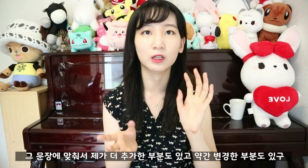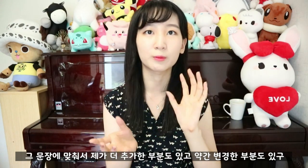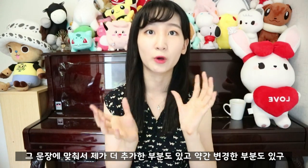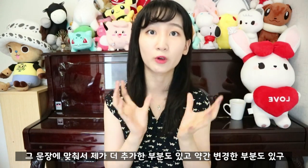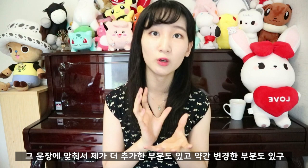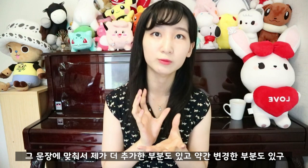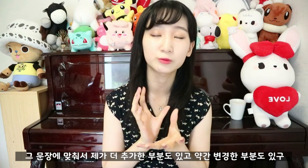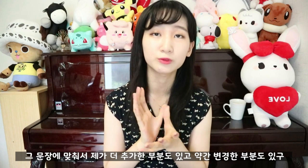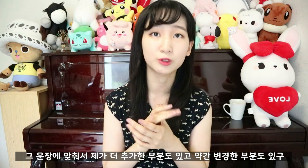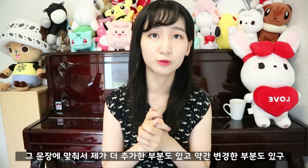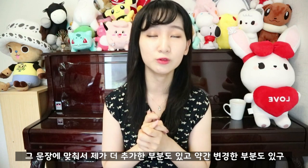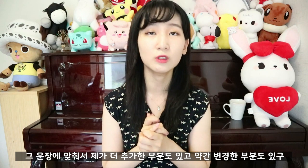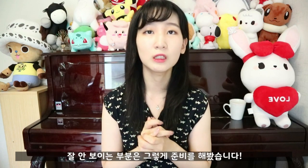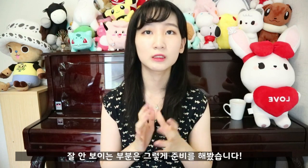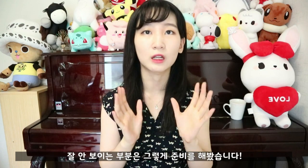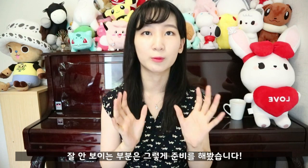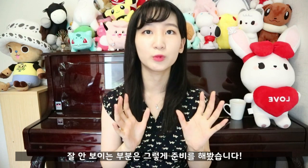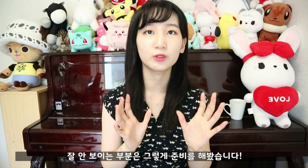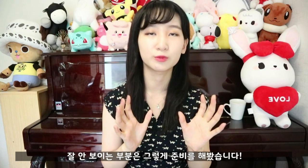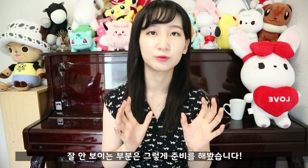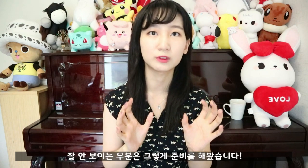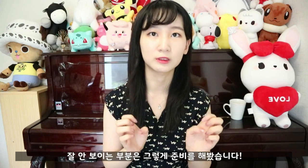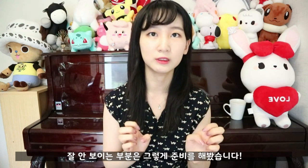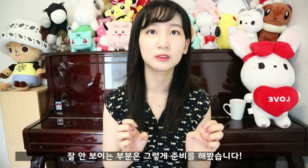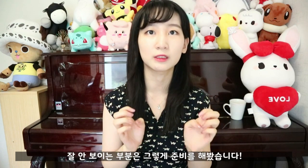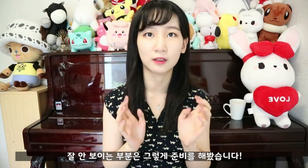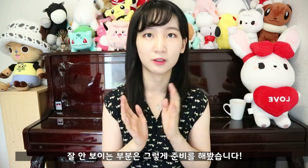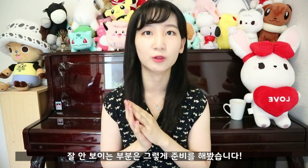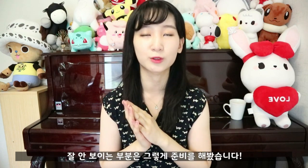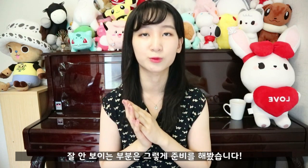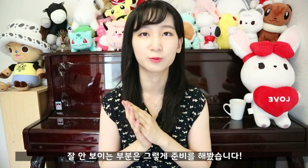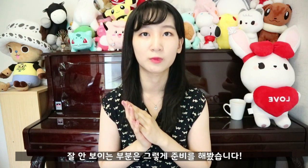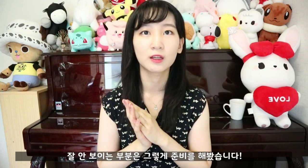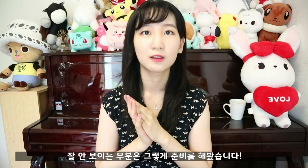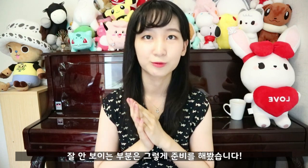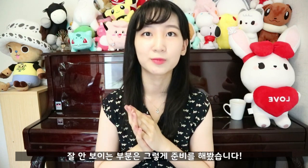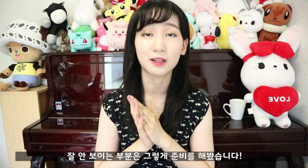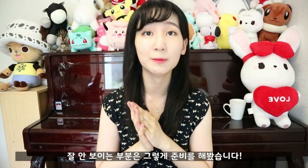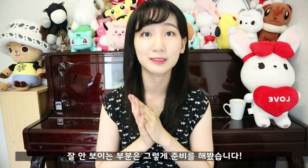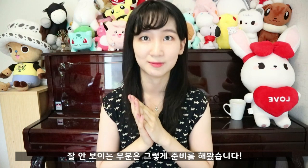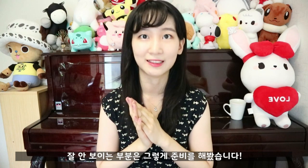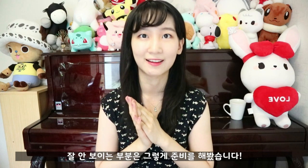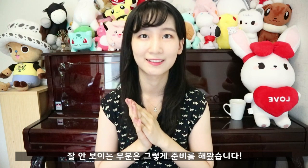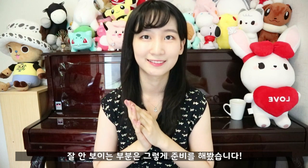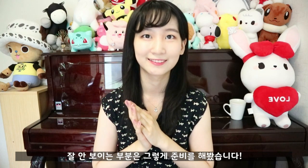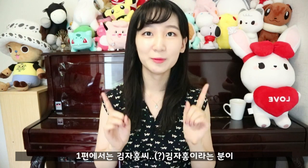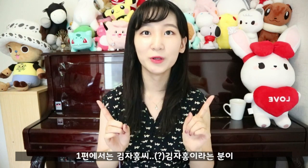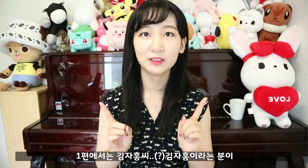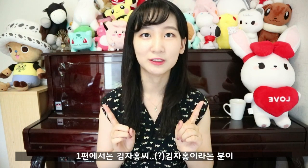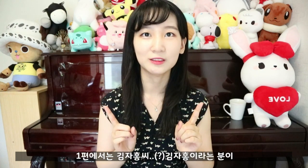약간 변경한 부분도 있고 잘안 보인 부분들은 그렇게 좀 준비를 해봤습니다.